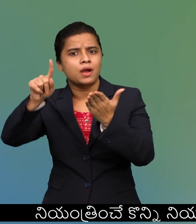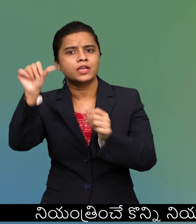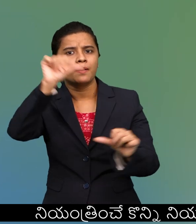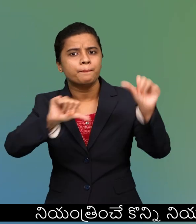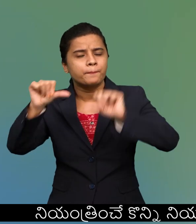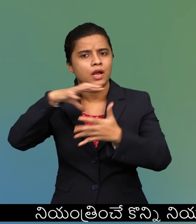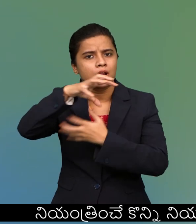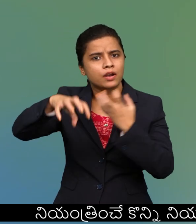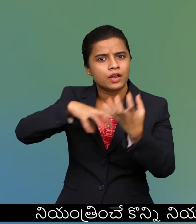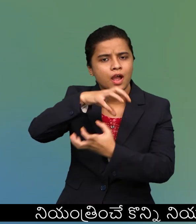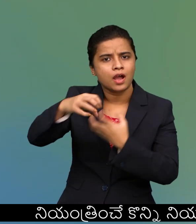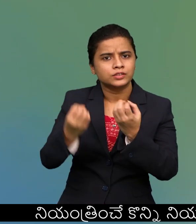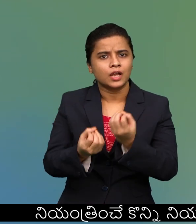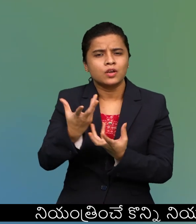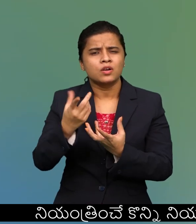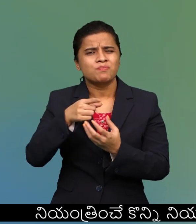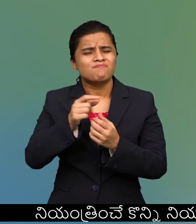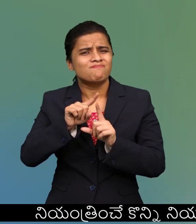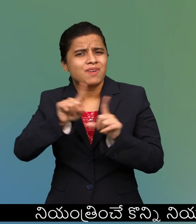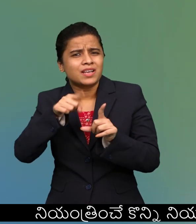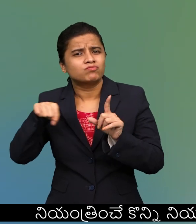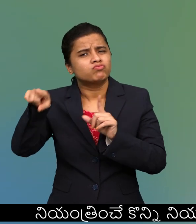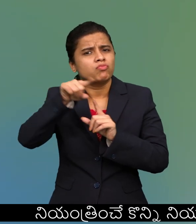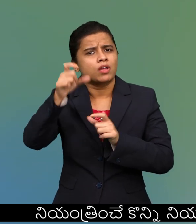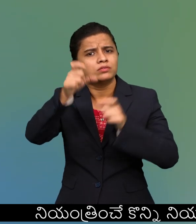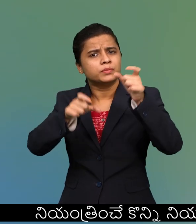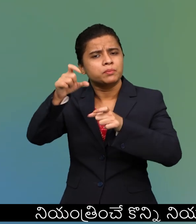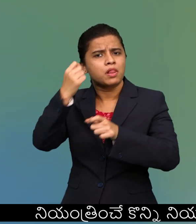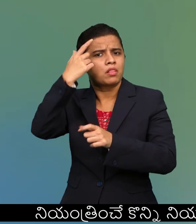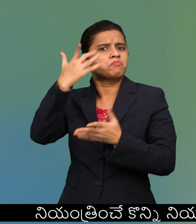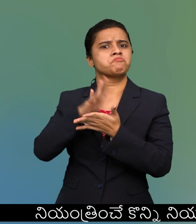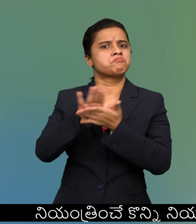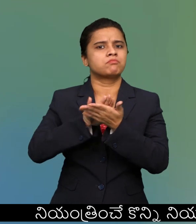కానీ వారు అర్థం చేసుకోలేకపోయారు.